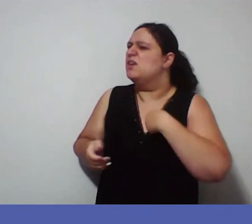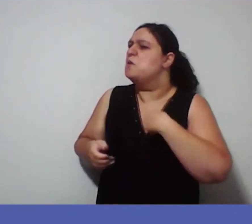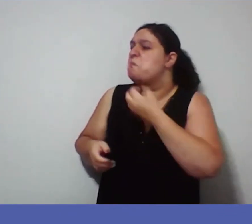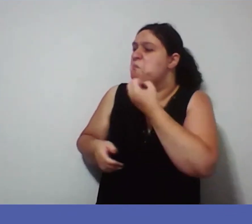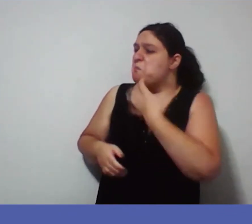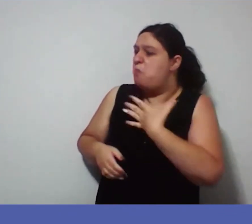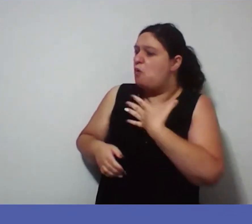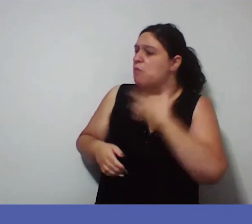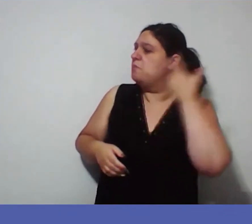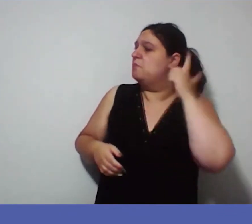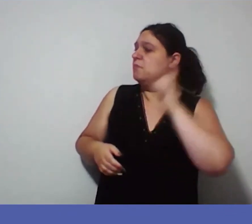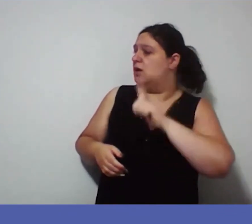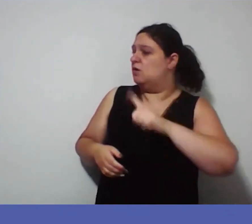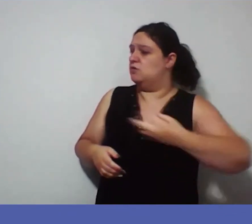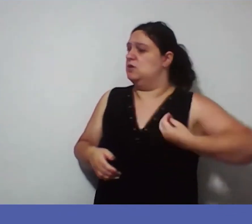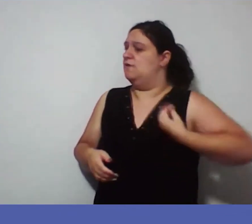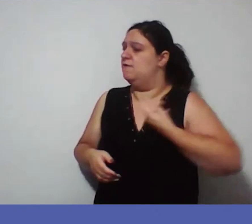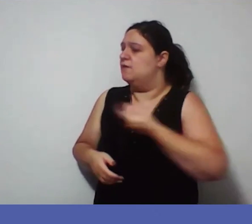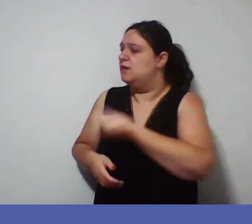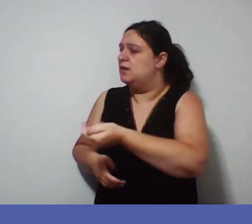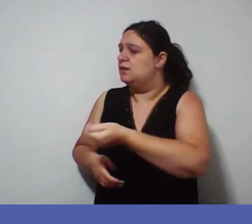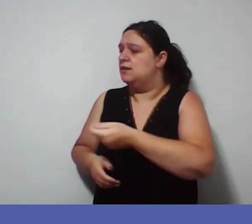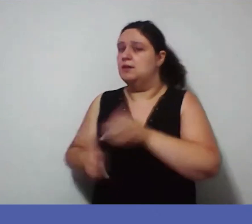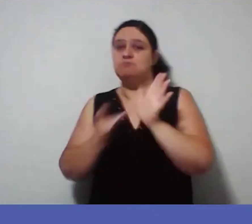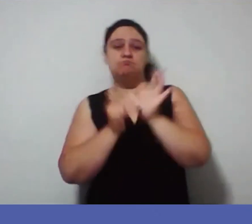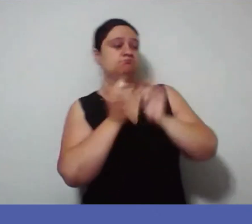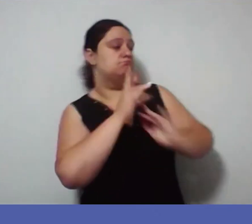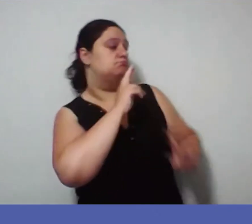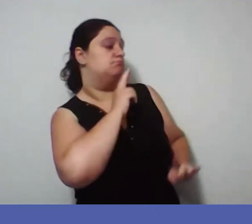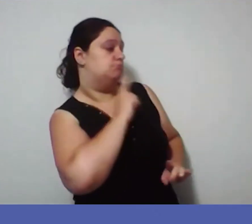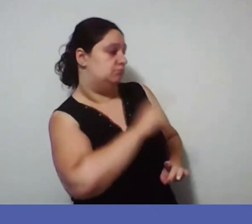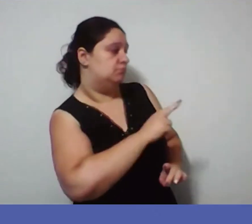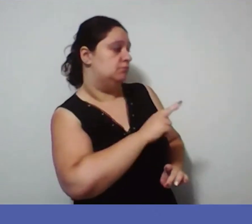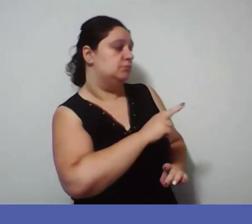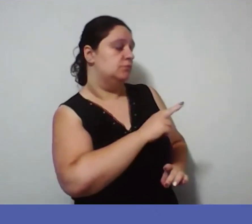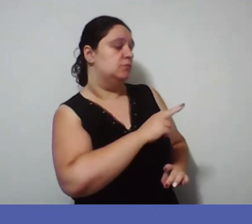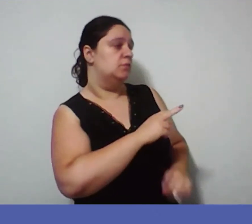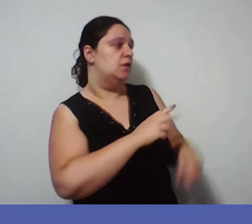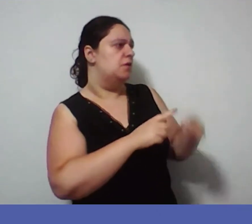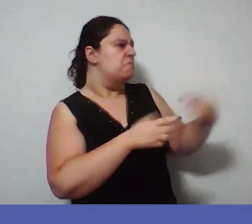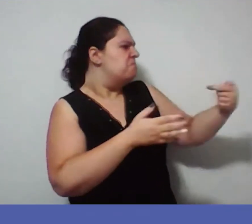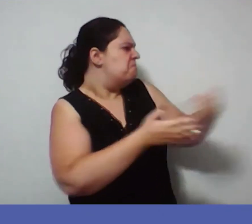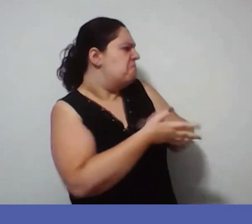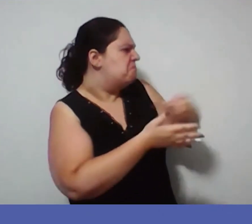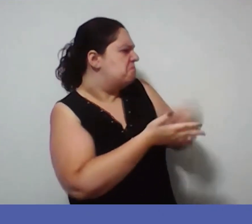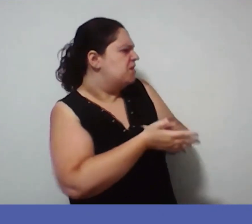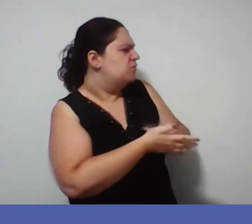eterna? Respondeu-lhe Jesus: por que me perguntas acerca do que é bom?